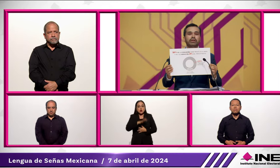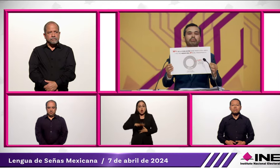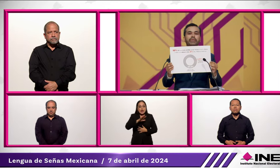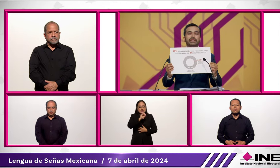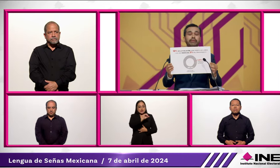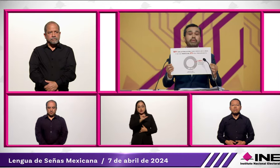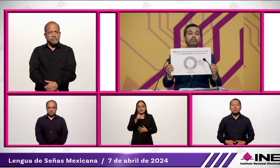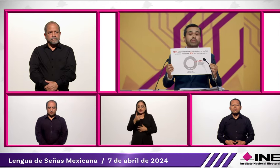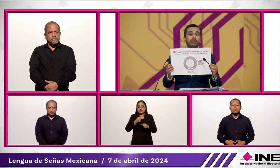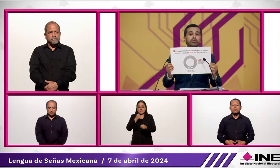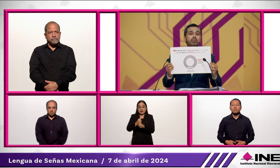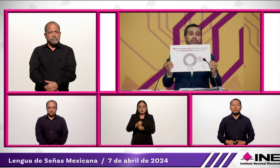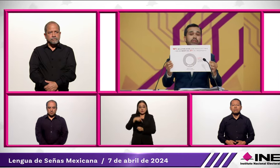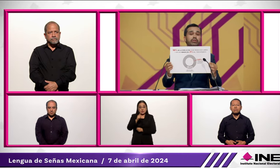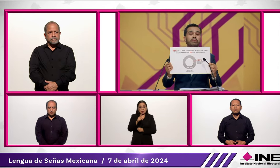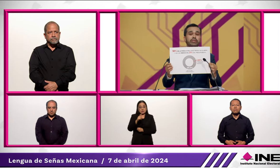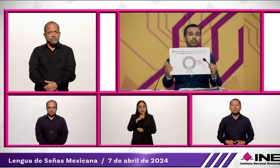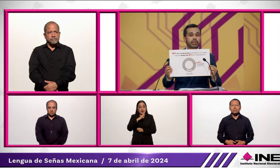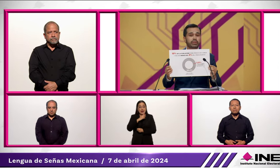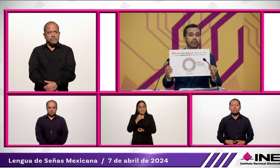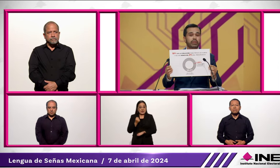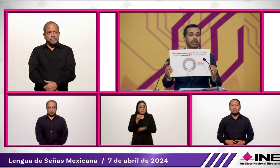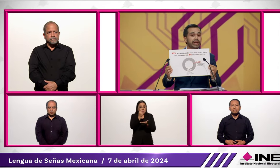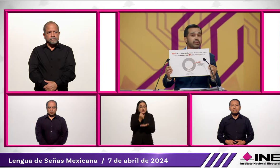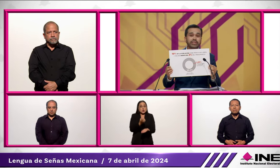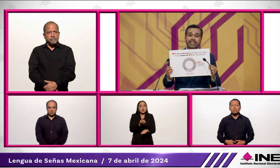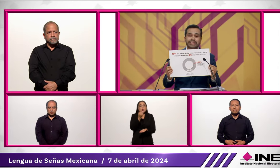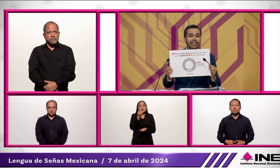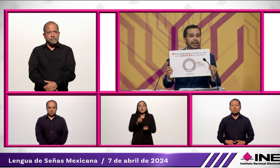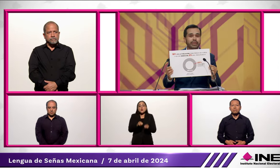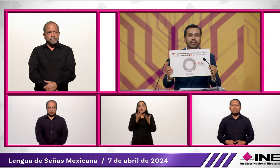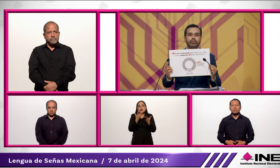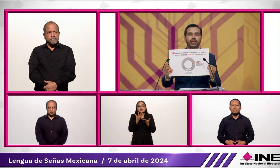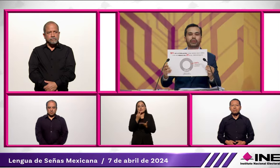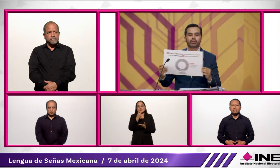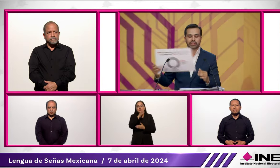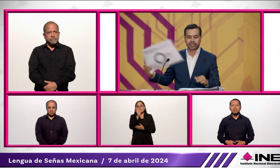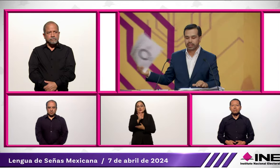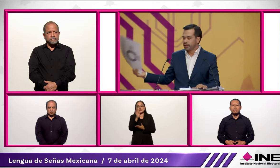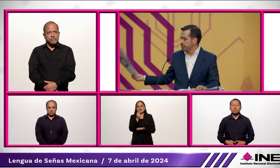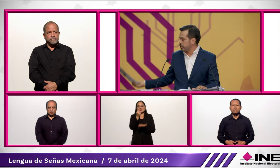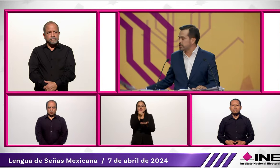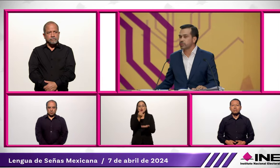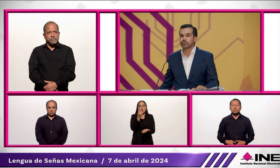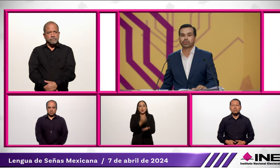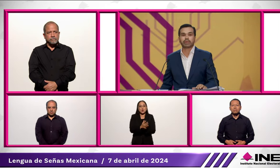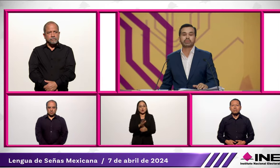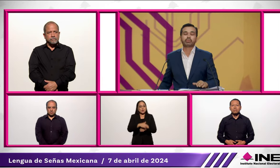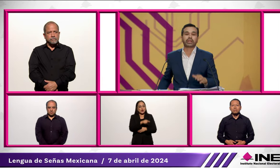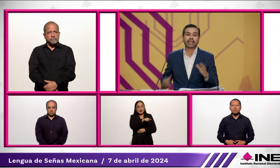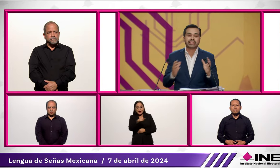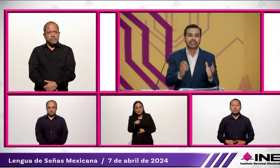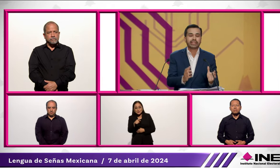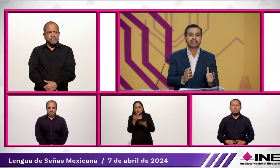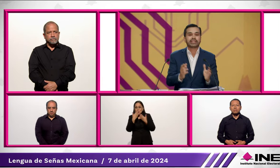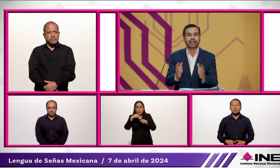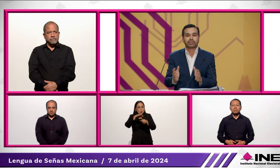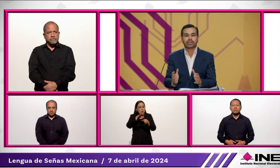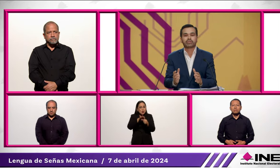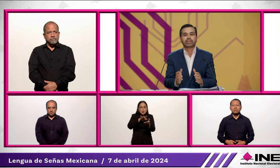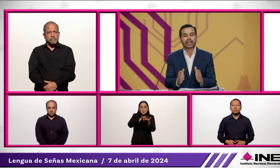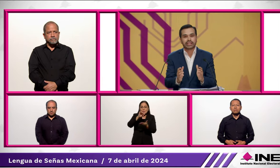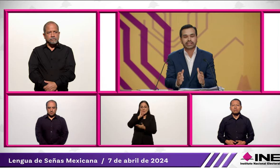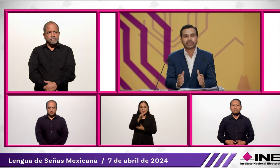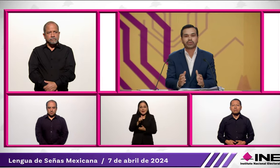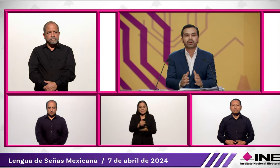años reciben menos del 2% del presupuesto. Esto es sencillamente porque no votan. Por eso nosotros vamos a poner a las niñas y